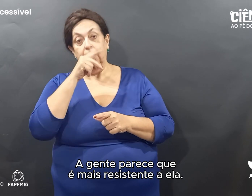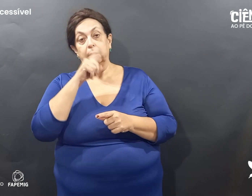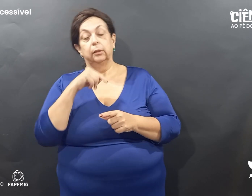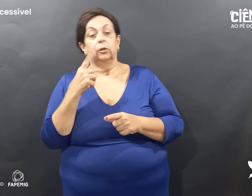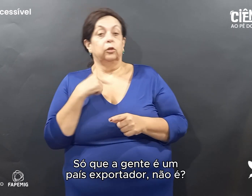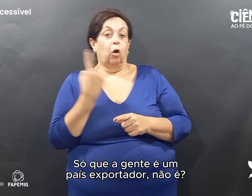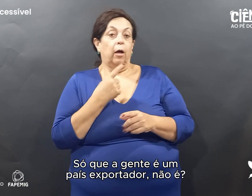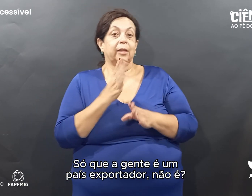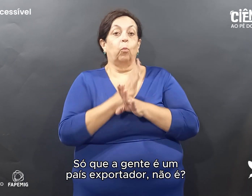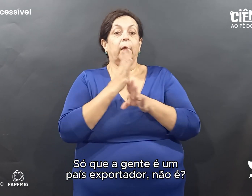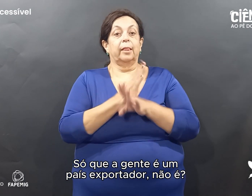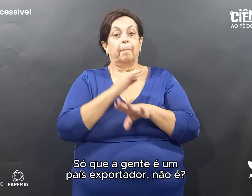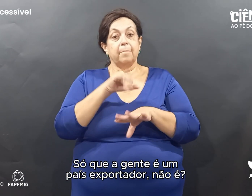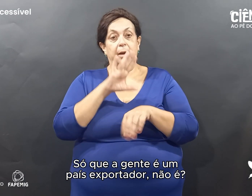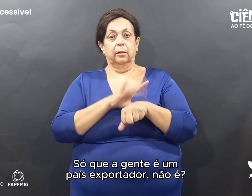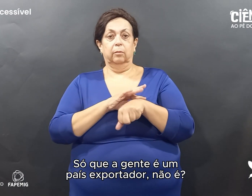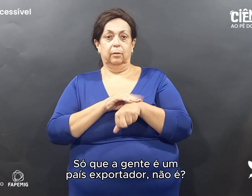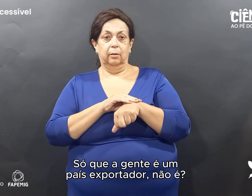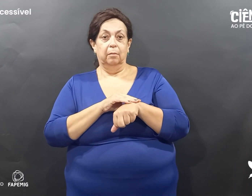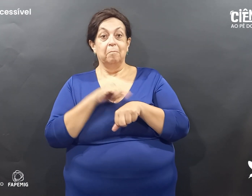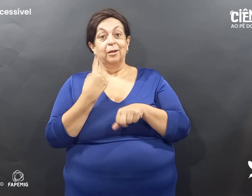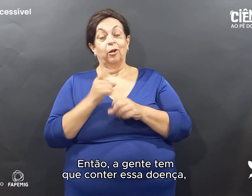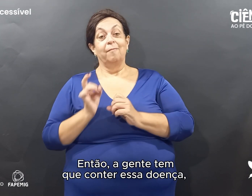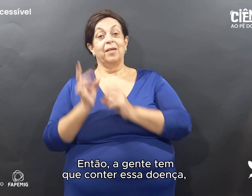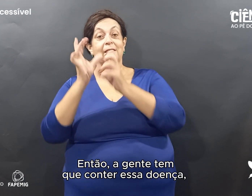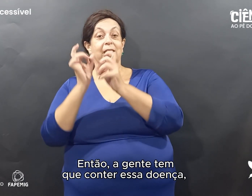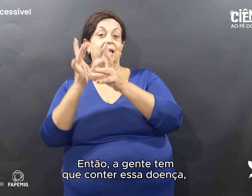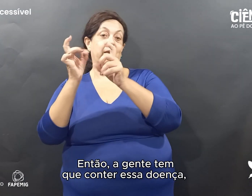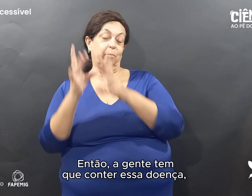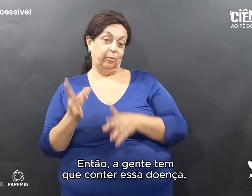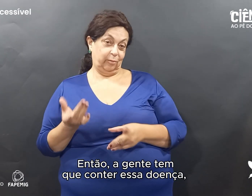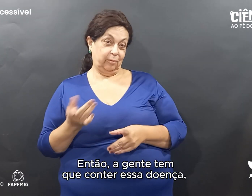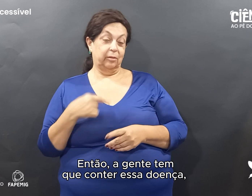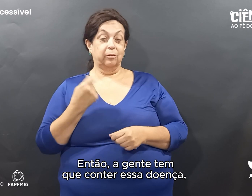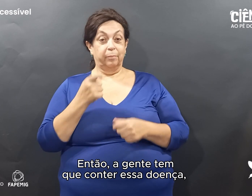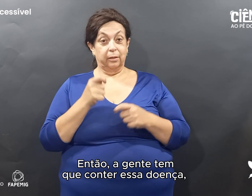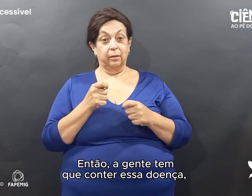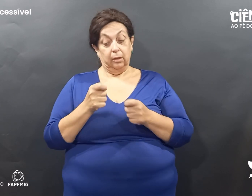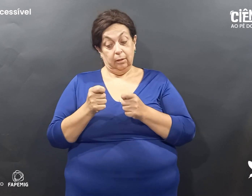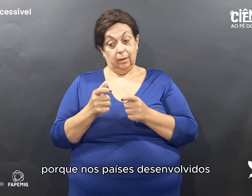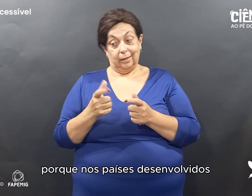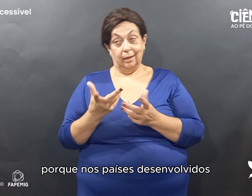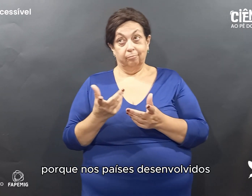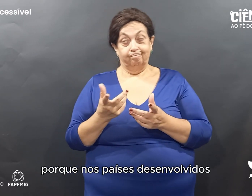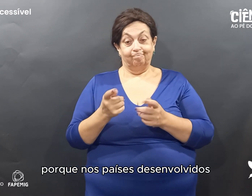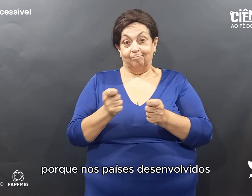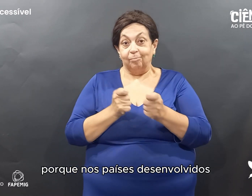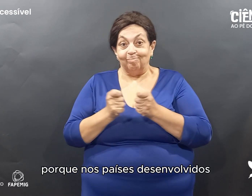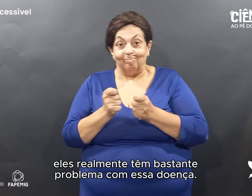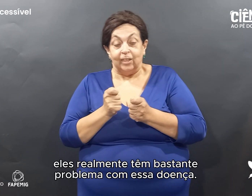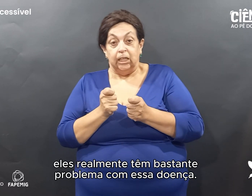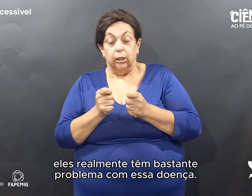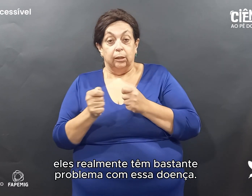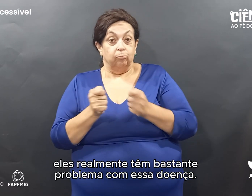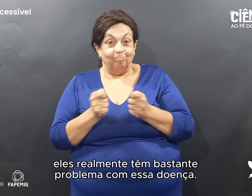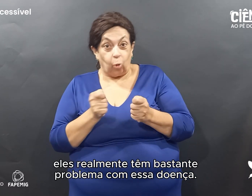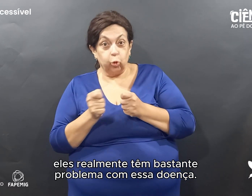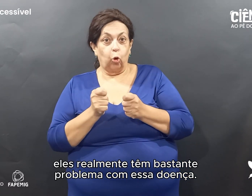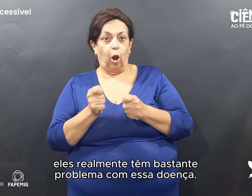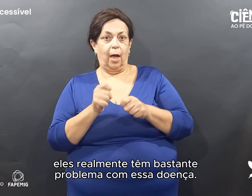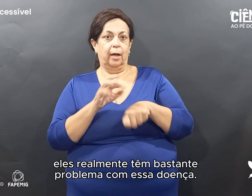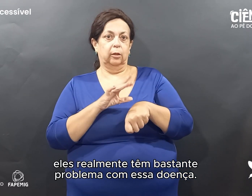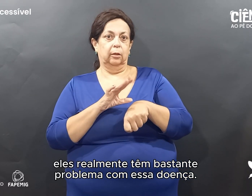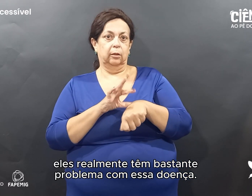resistente a ela. Só que a gente é um país exportador, né? Então a gente tem que conter essa doença, porque nos países desenvolvidos eles realmente têm